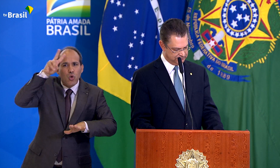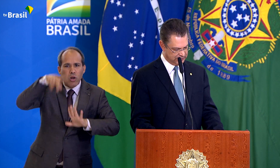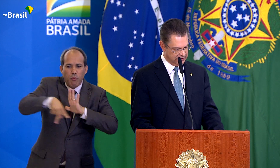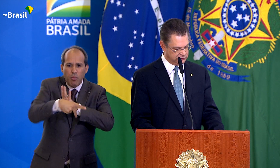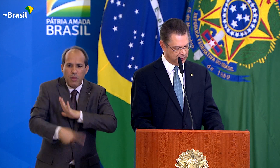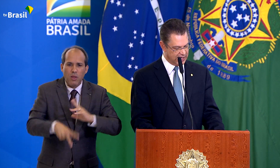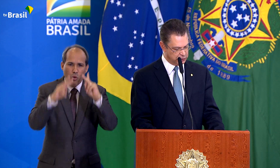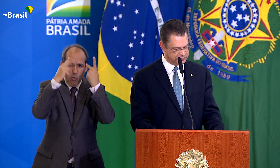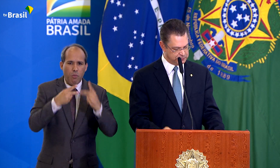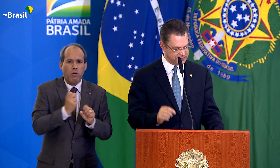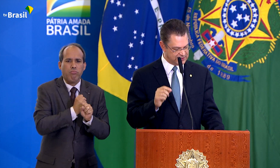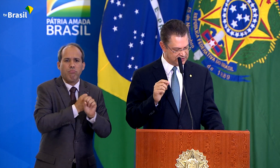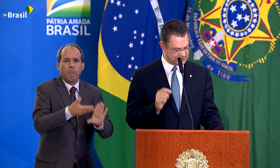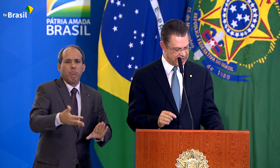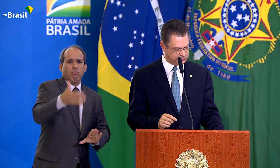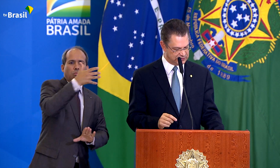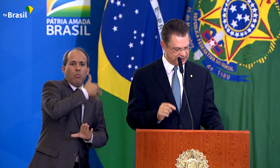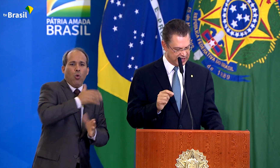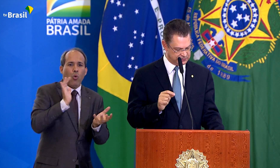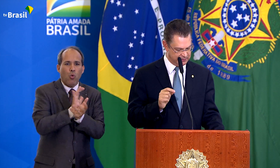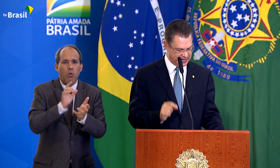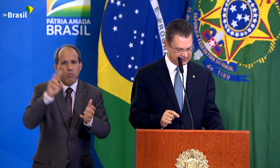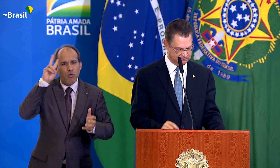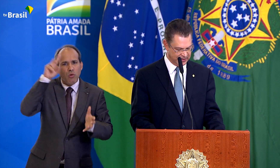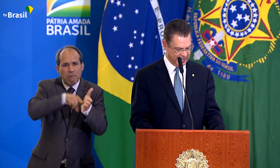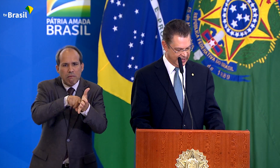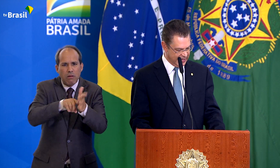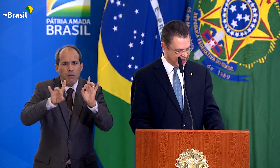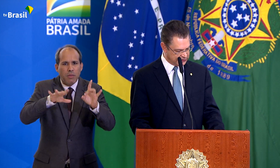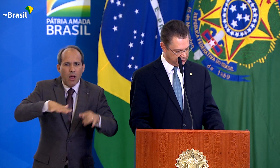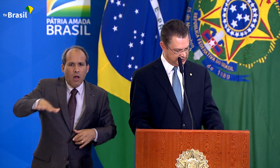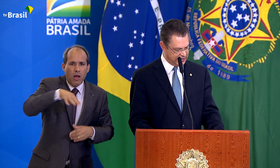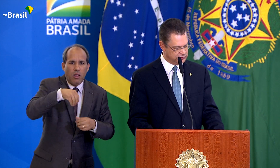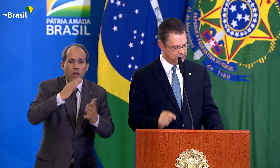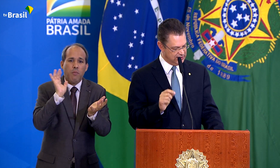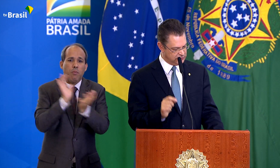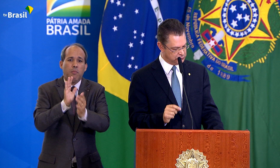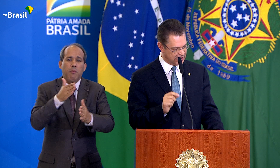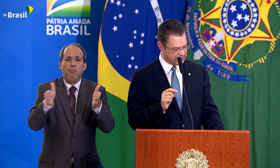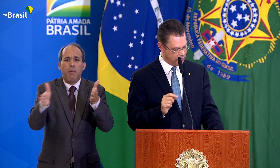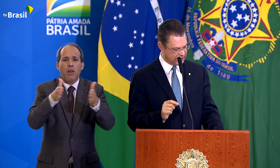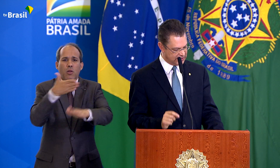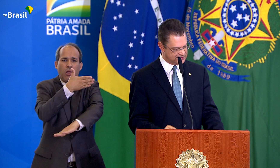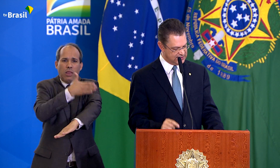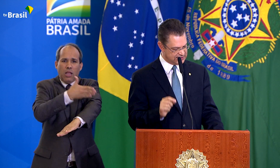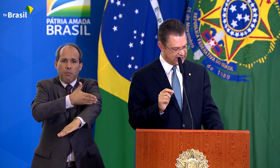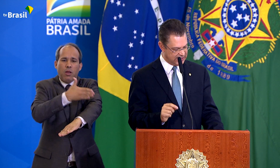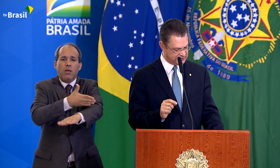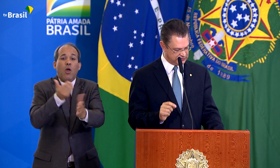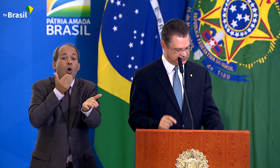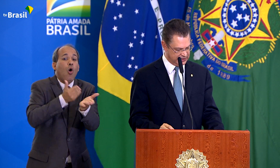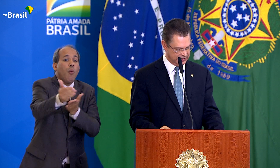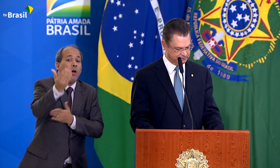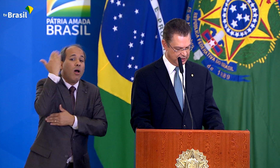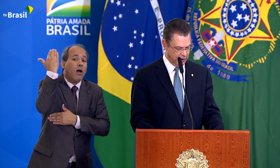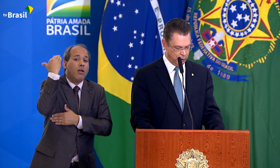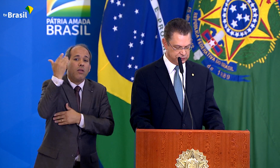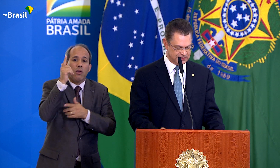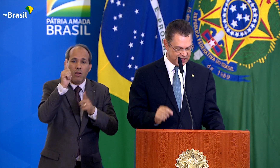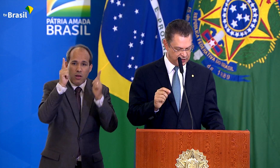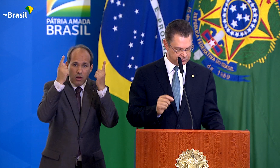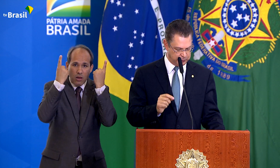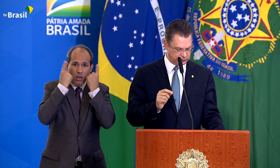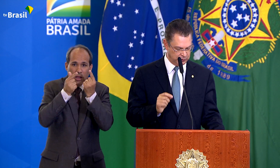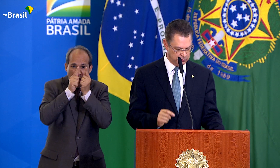humanidade historiadores especializados na Idade Média relatam que desde o início da Democracia da Grécia Antiga